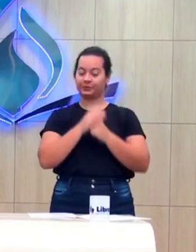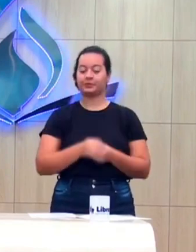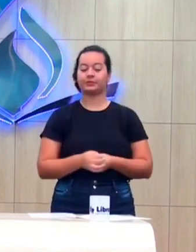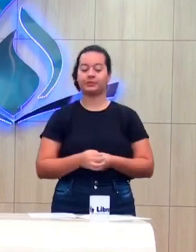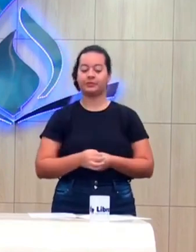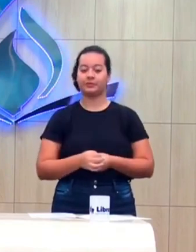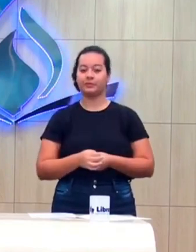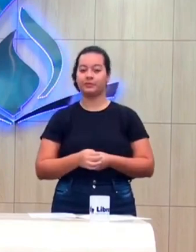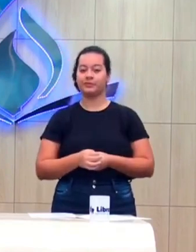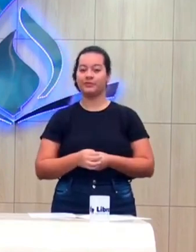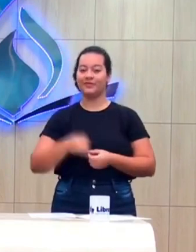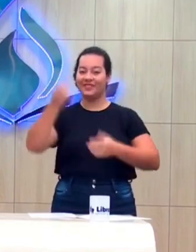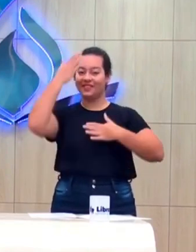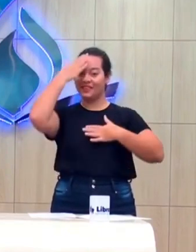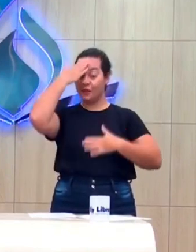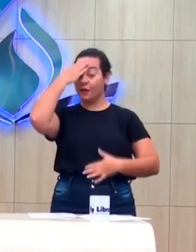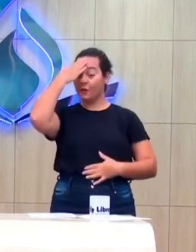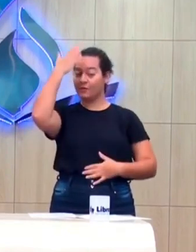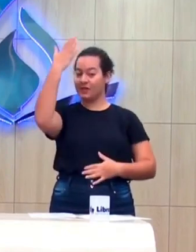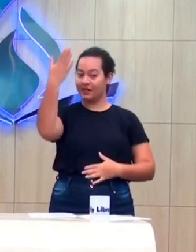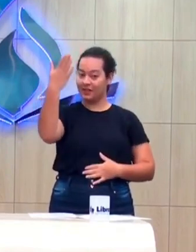sinal, obrigado.